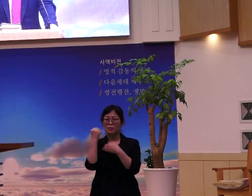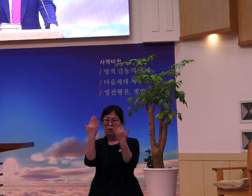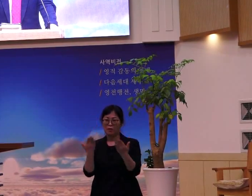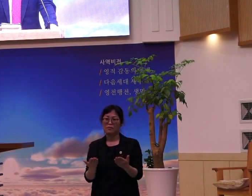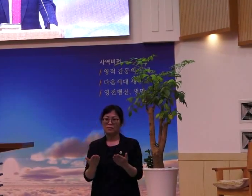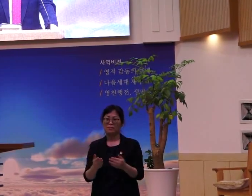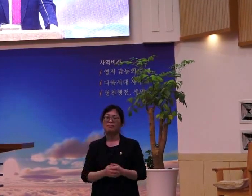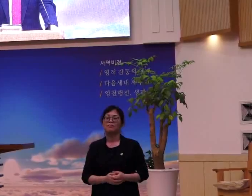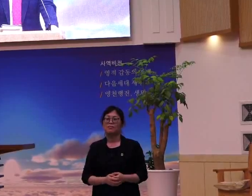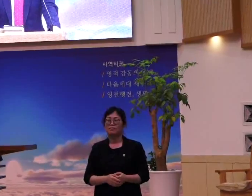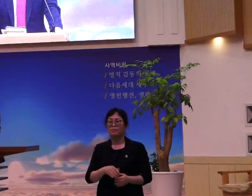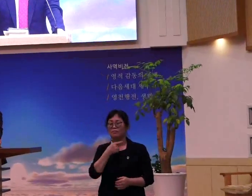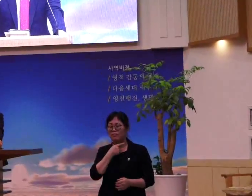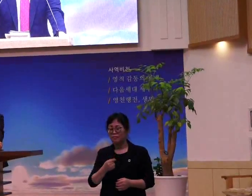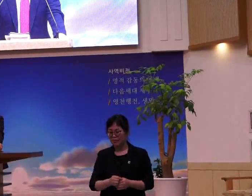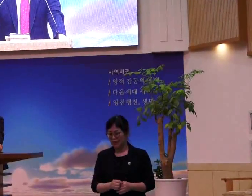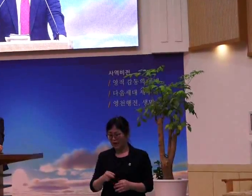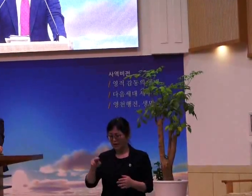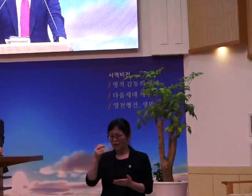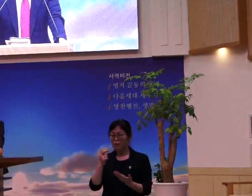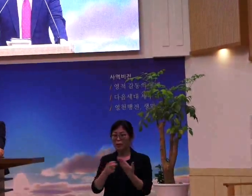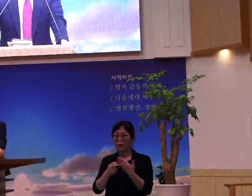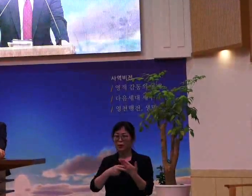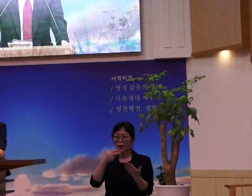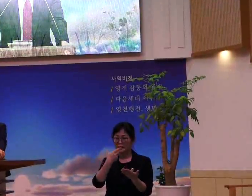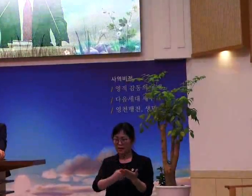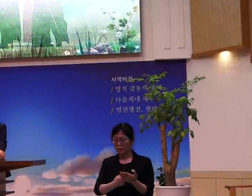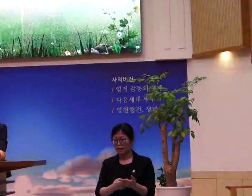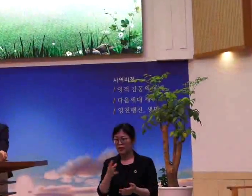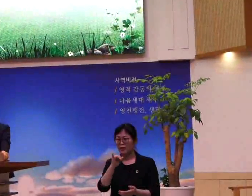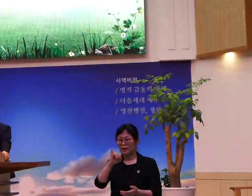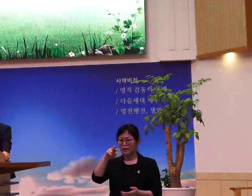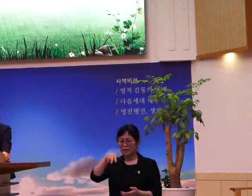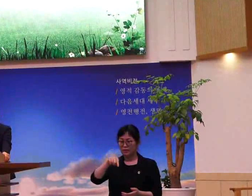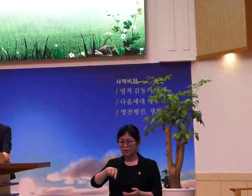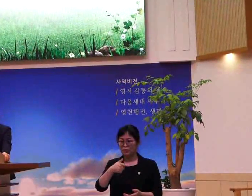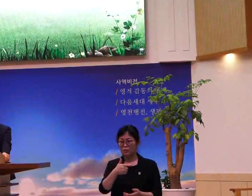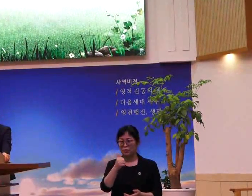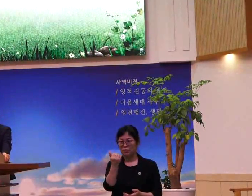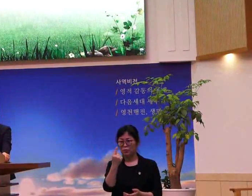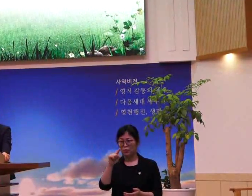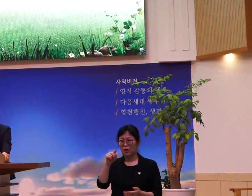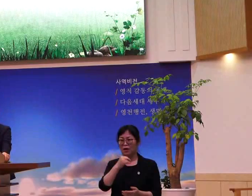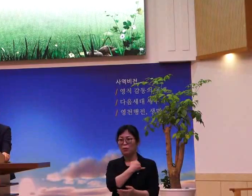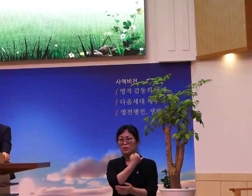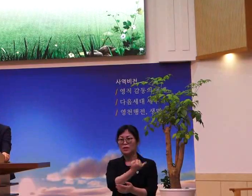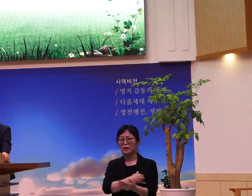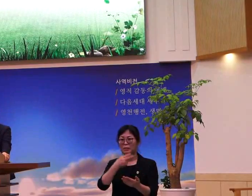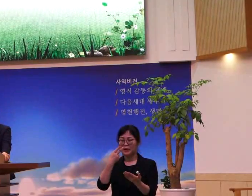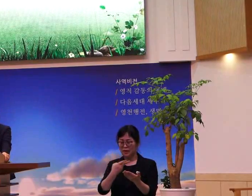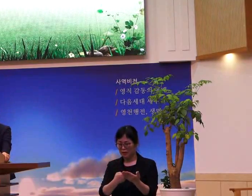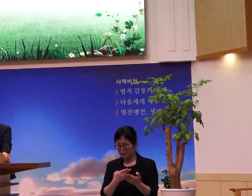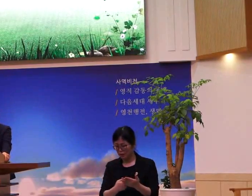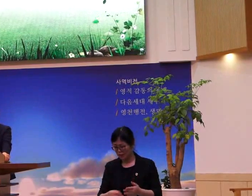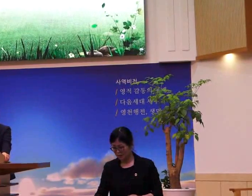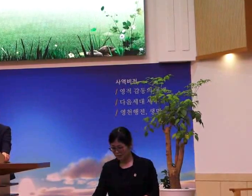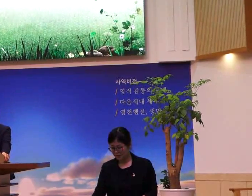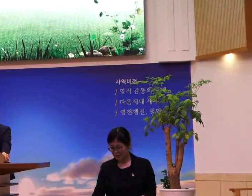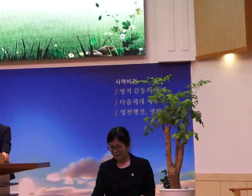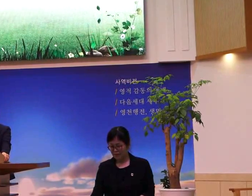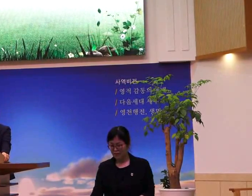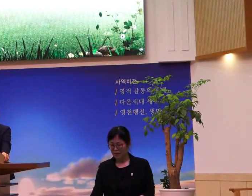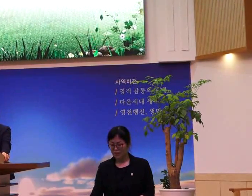좋겠습니다. 입원하신 분들이 계십니다. 이순환 권사님 주중에 어깨 수술하시고 대구 구센병원에 입원해 계십니다.